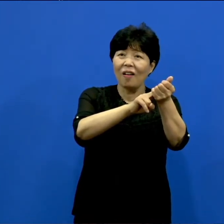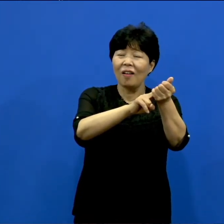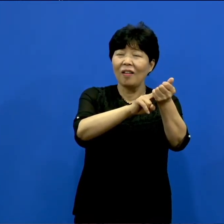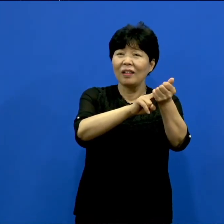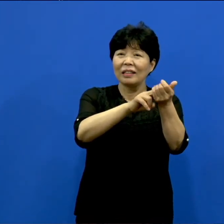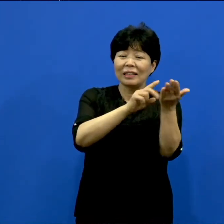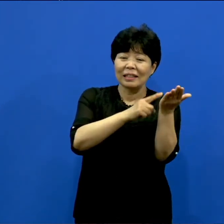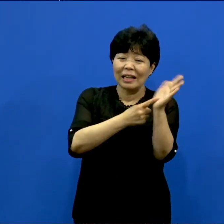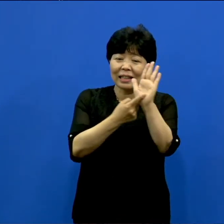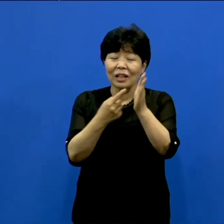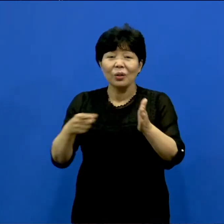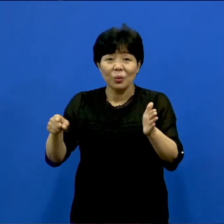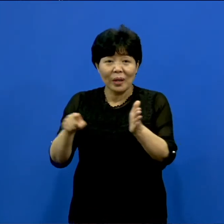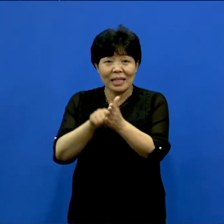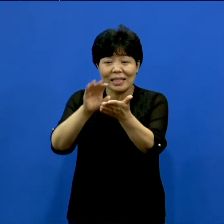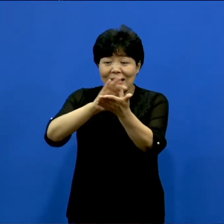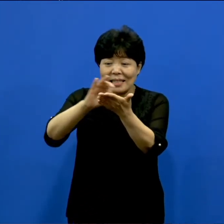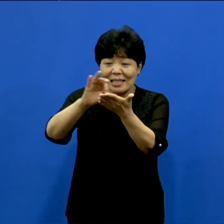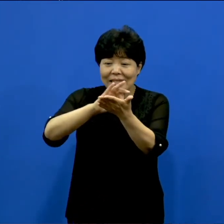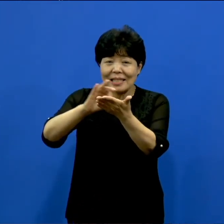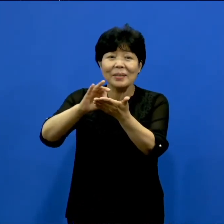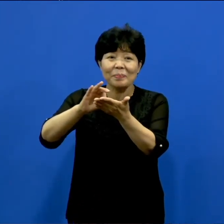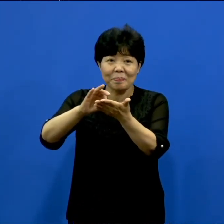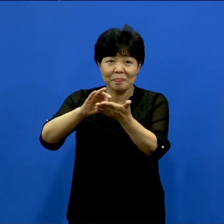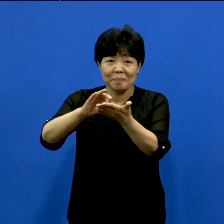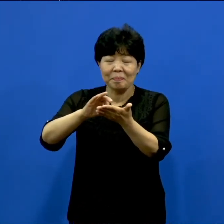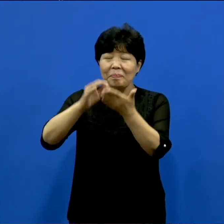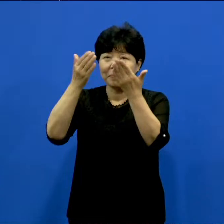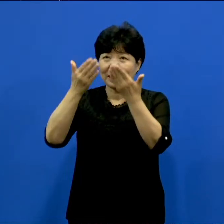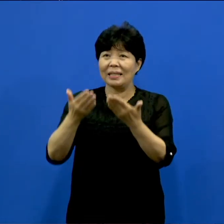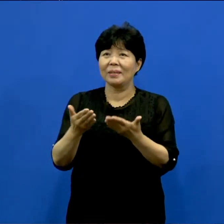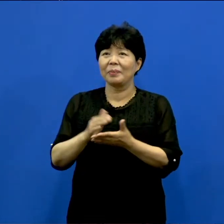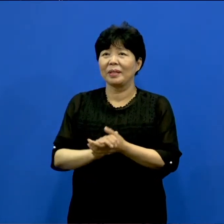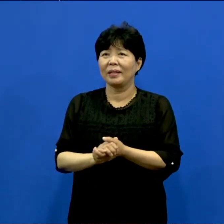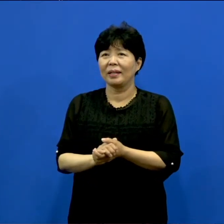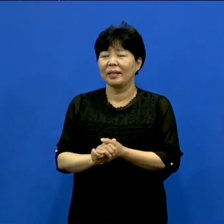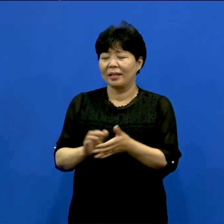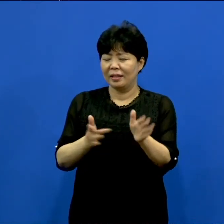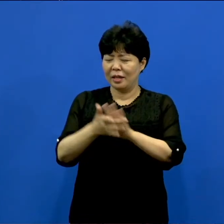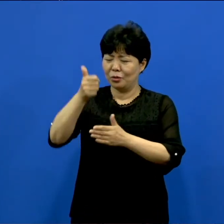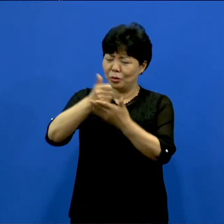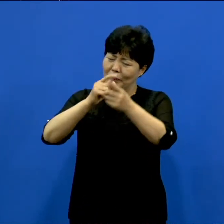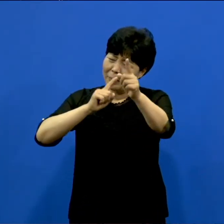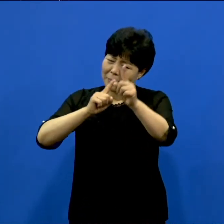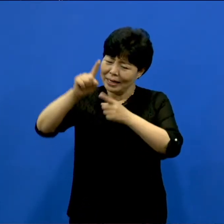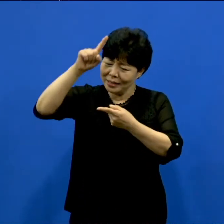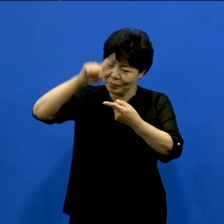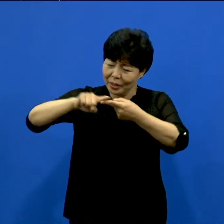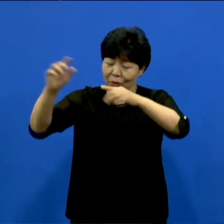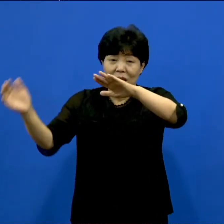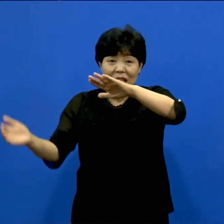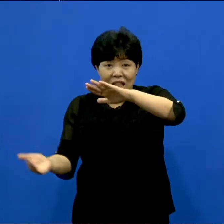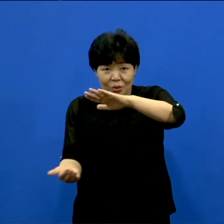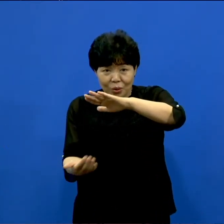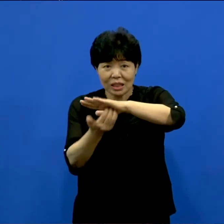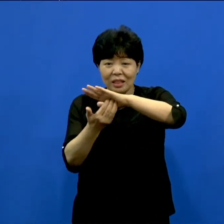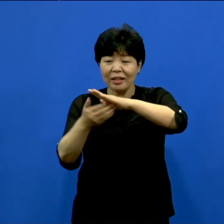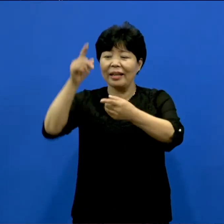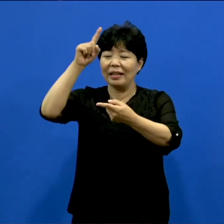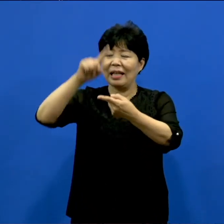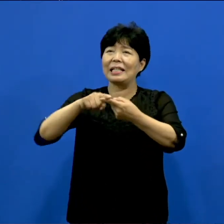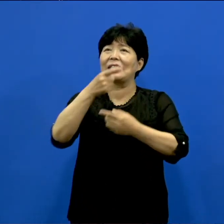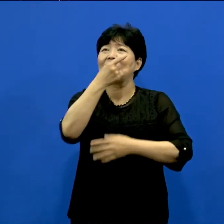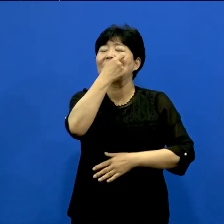이것을 예수님이 행하신 그 말씀이 그대로 이루어지는 것들을 간접적으로 여기에 증명하고 있는 거죠.